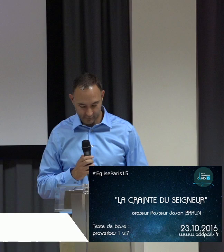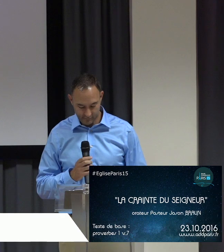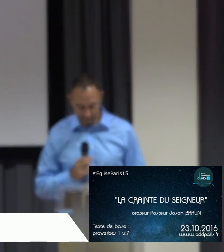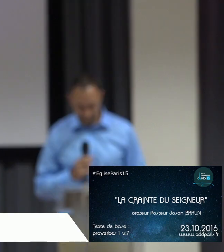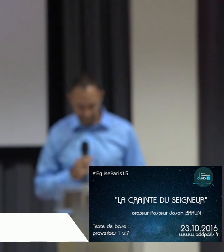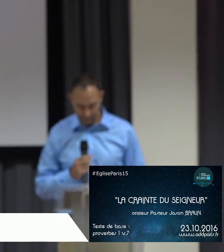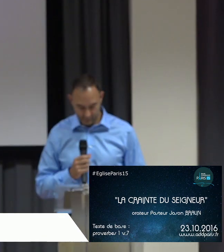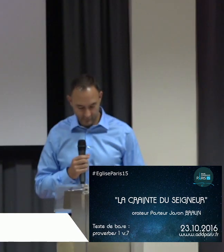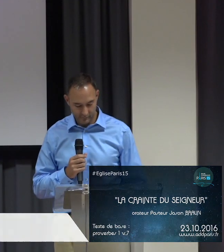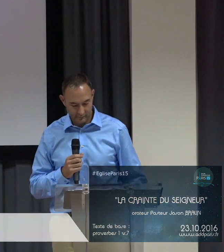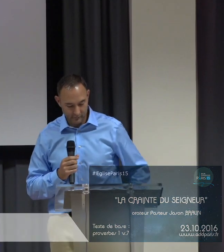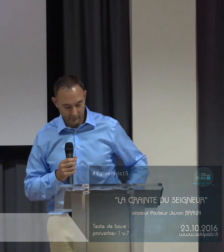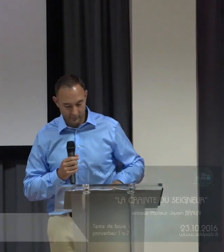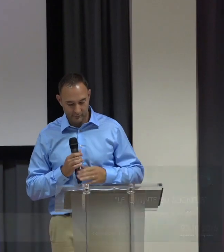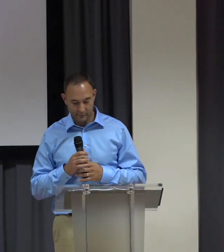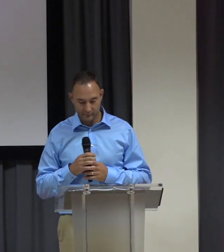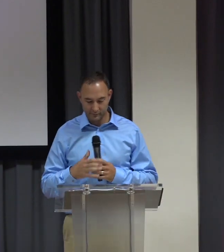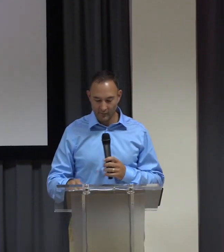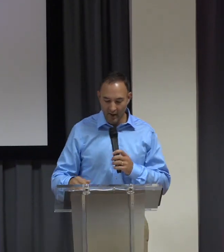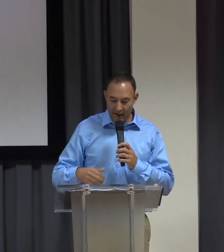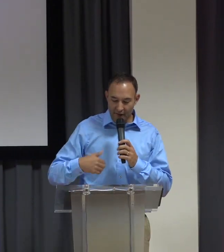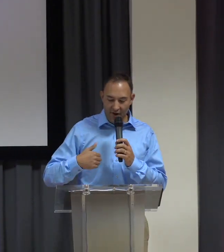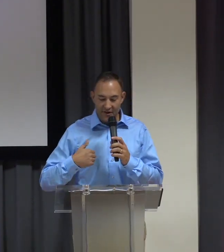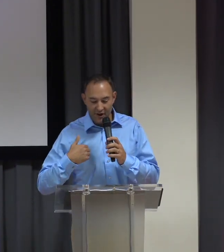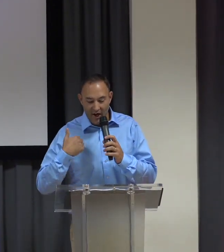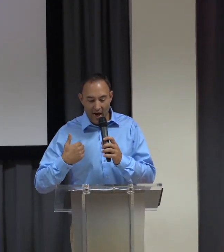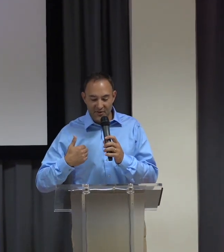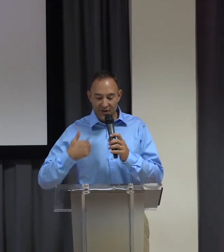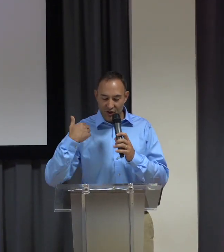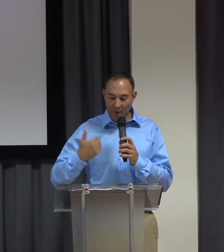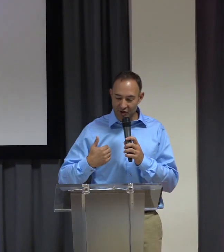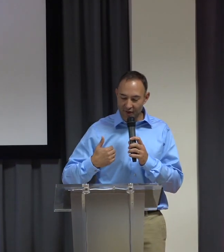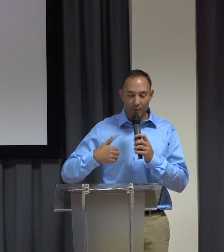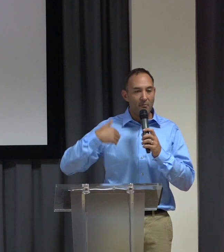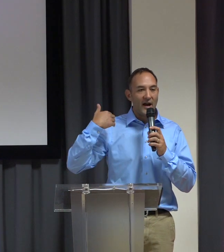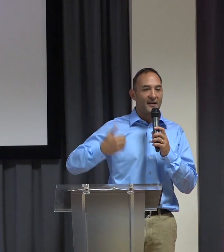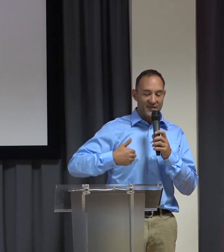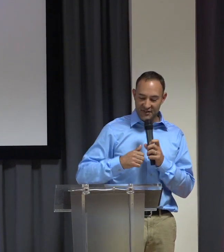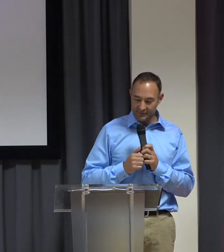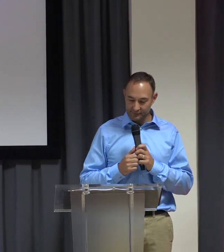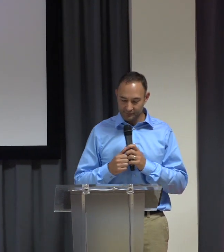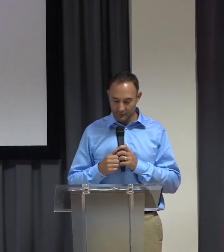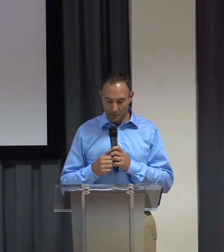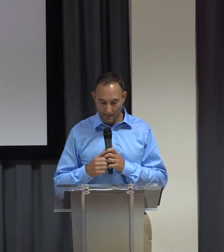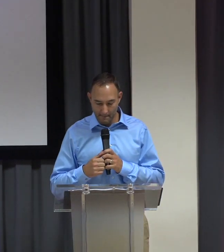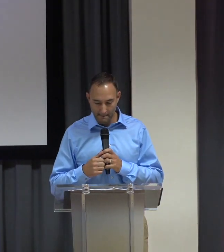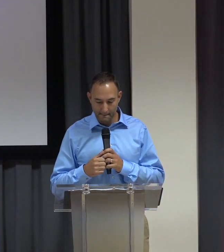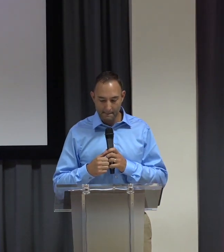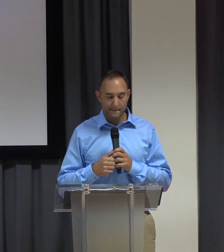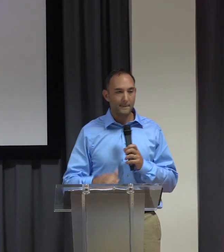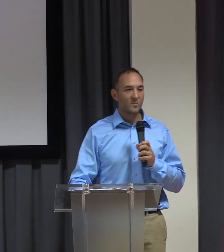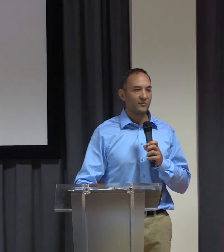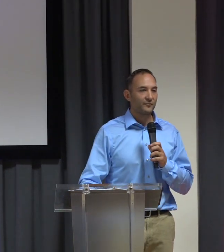de comment est-ce qu'on croit que Dieu doit agir ou répondre. And then there are times in Scripture that remind us Et il y a des moments aussi